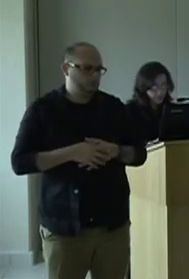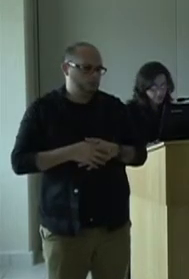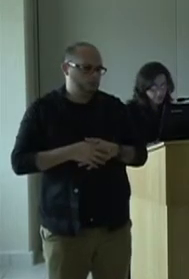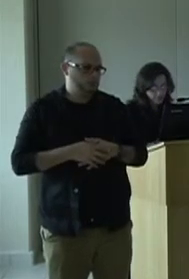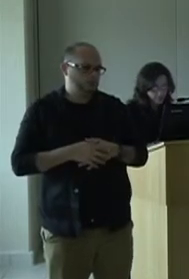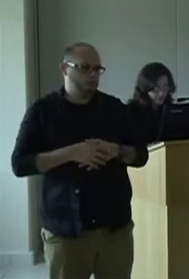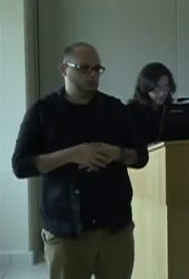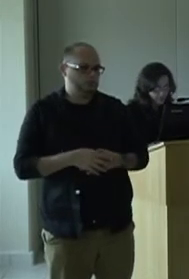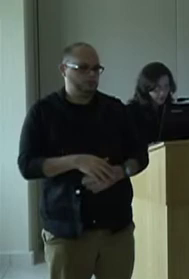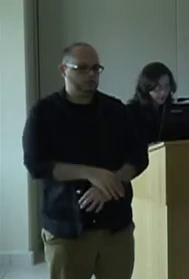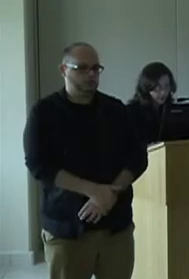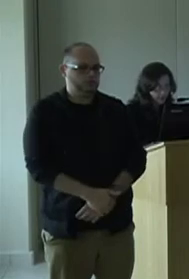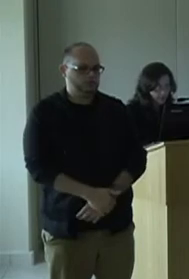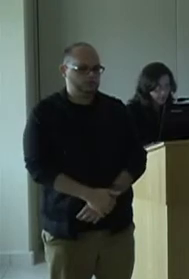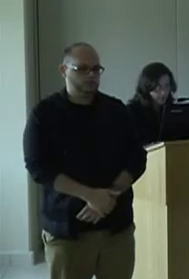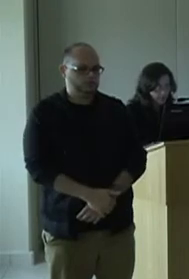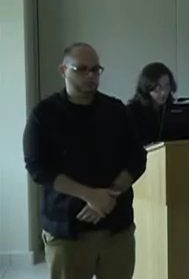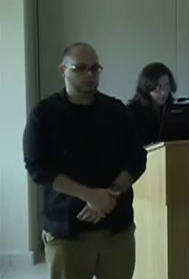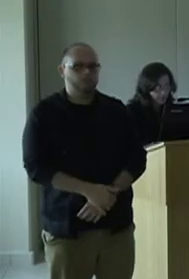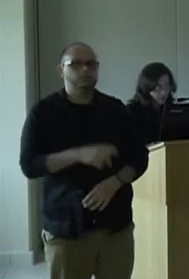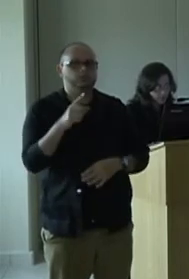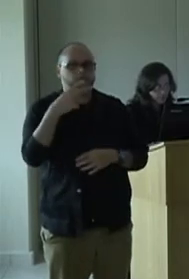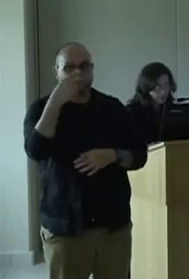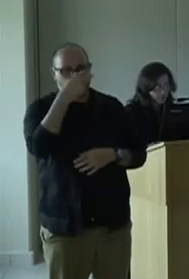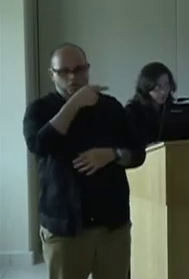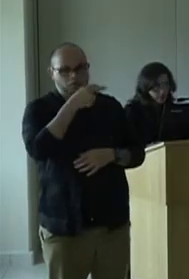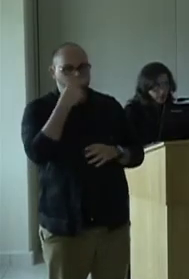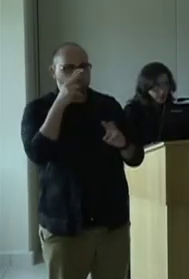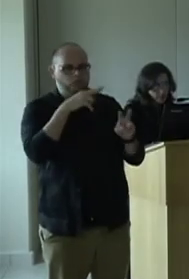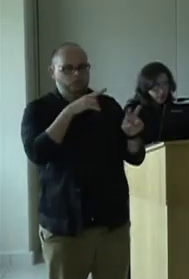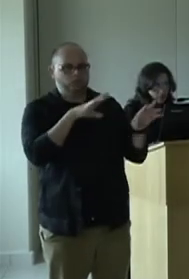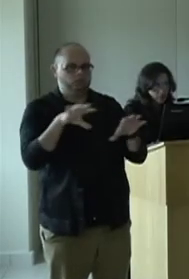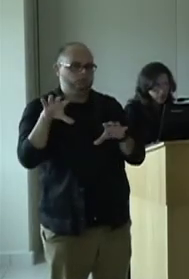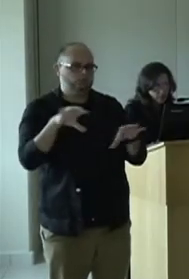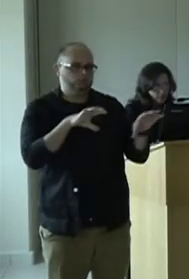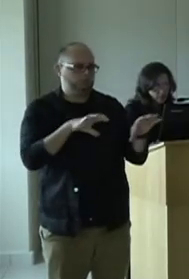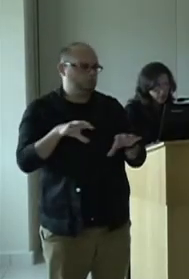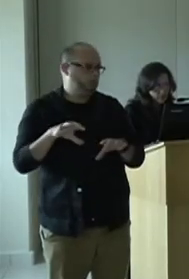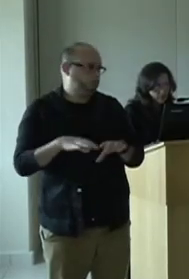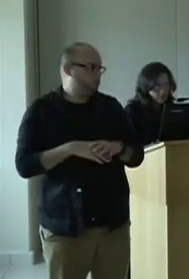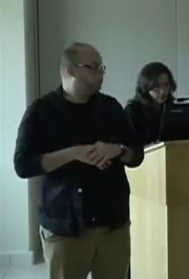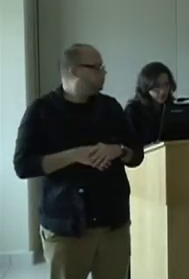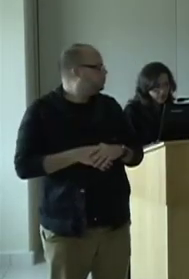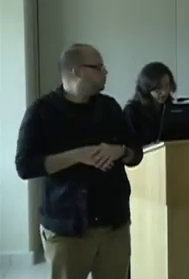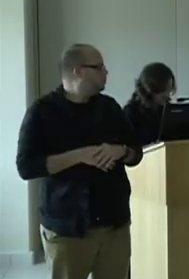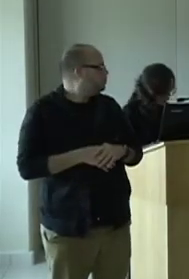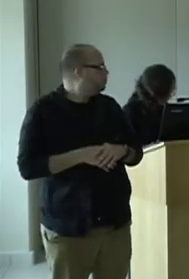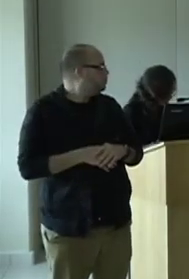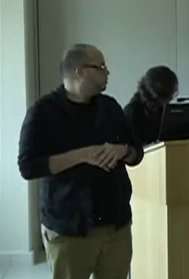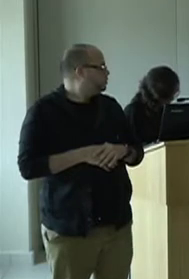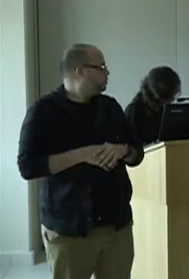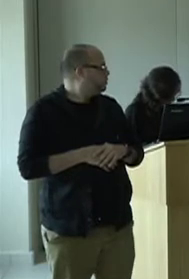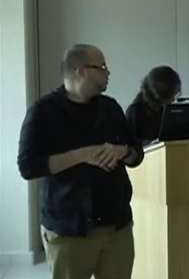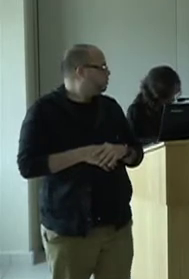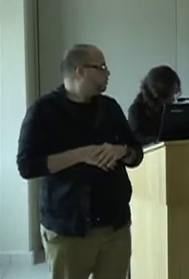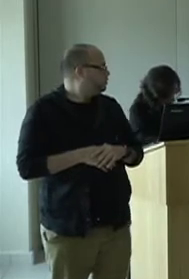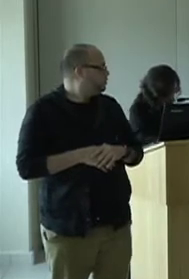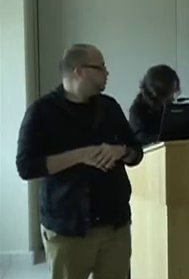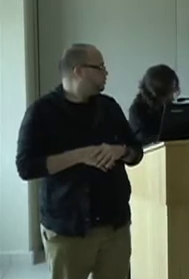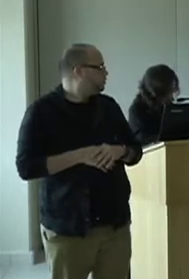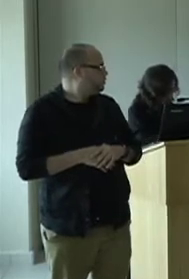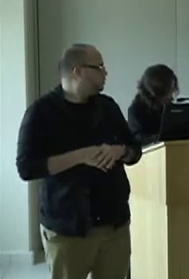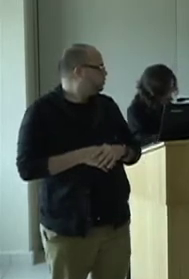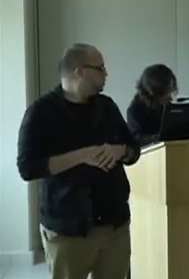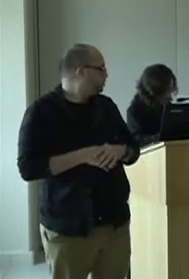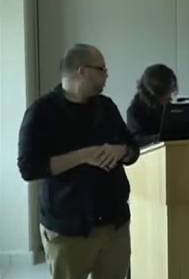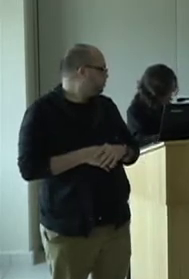Espérenme tantito. Para que lo vean en acción. Y otra vez aquí vamos a ver si es. Déjenme ver